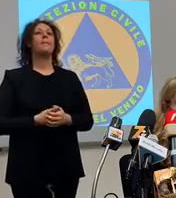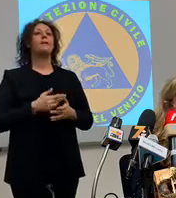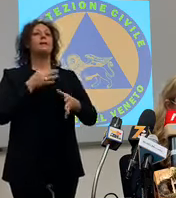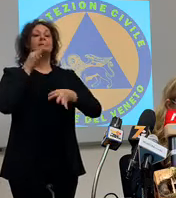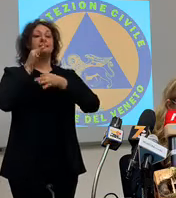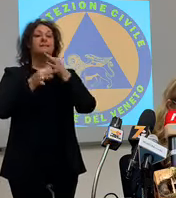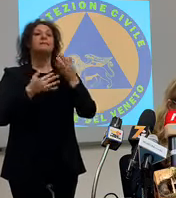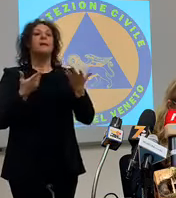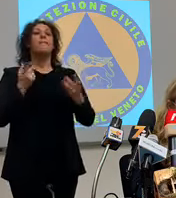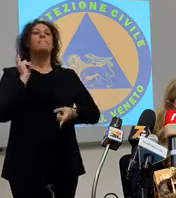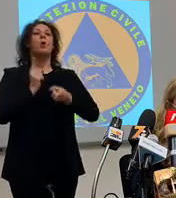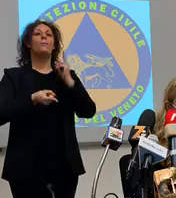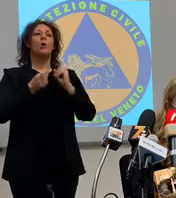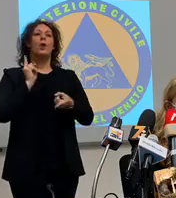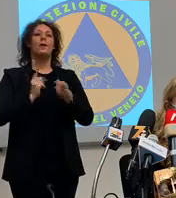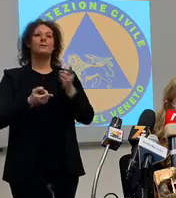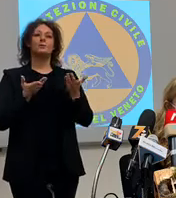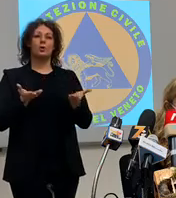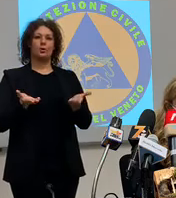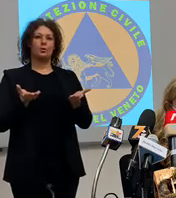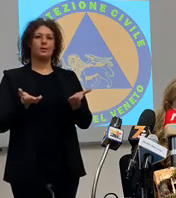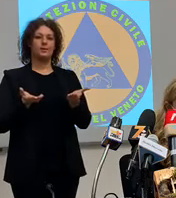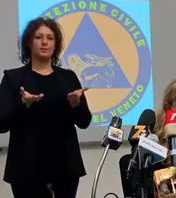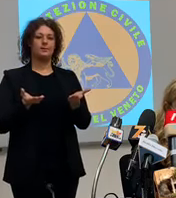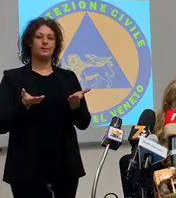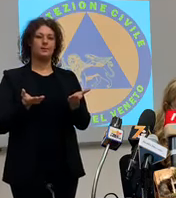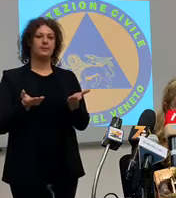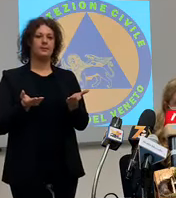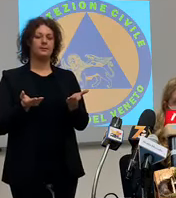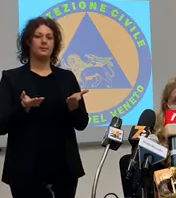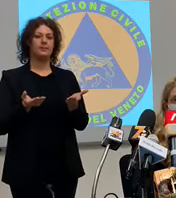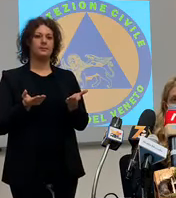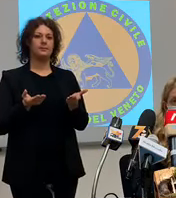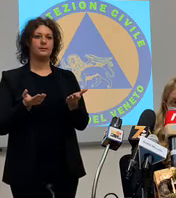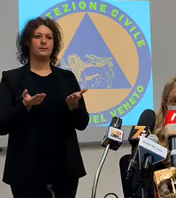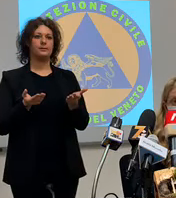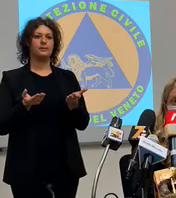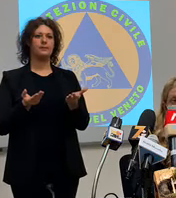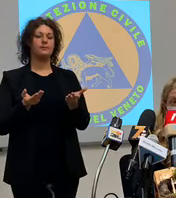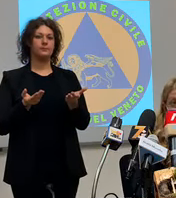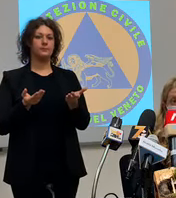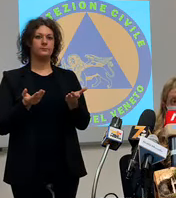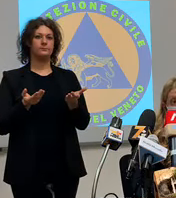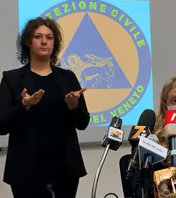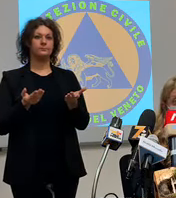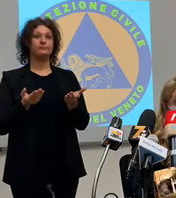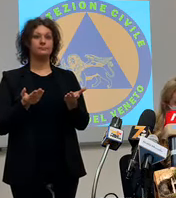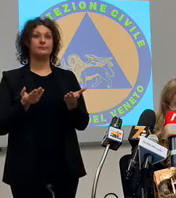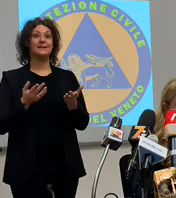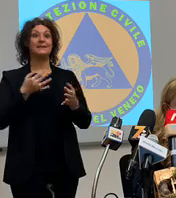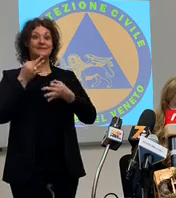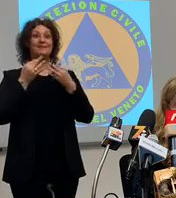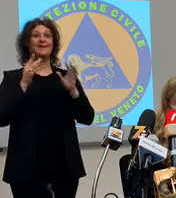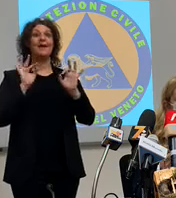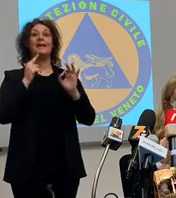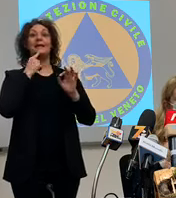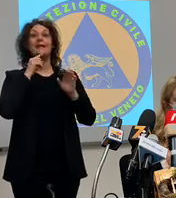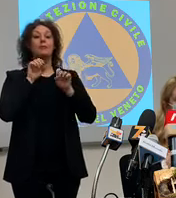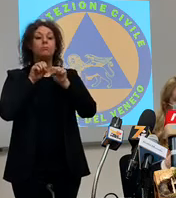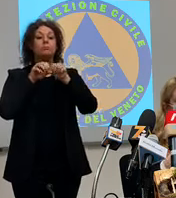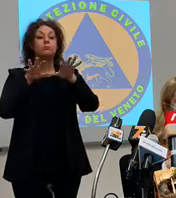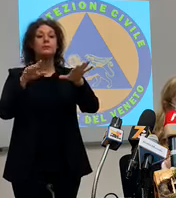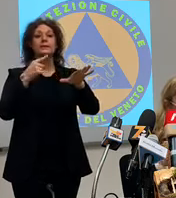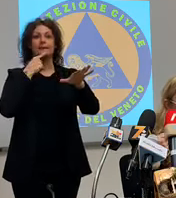che effettivamente è una cosa che non ci riguarda siamo noi dell'età media che